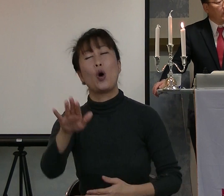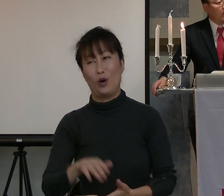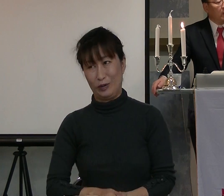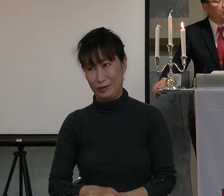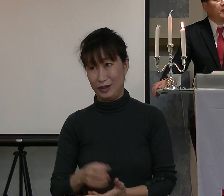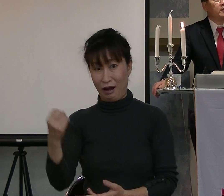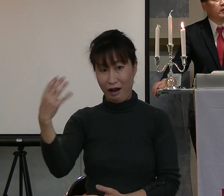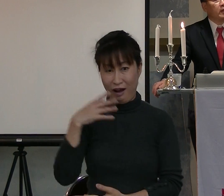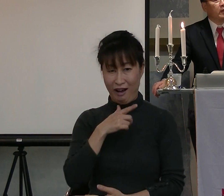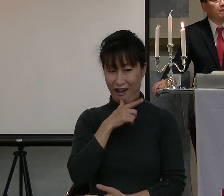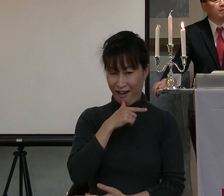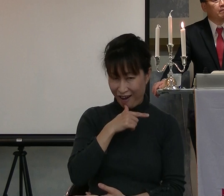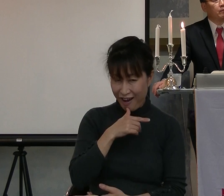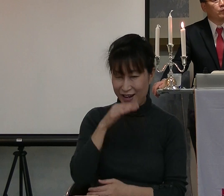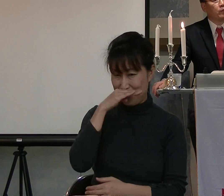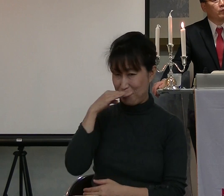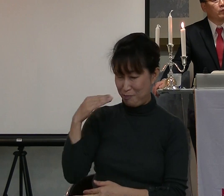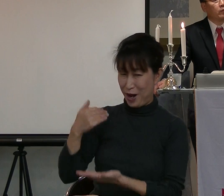れはね、立派ですね。